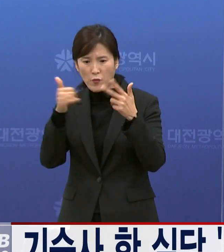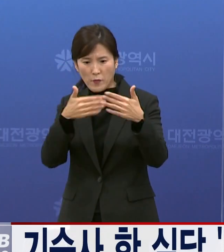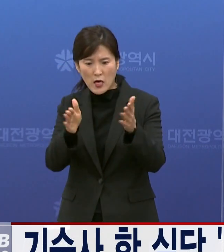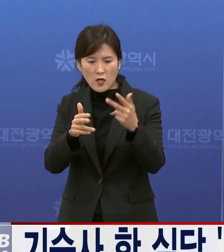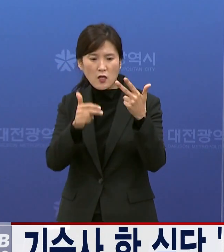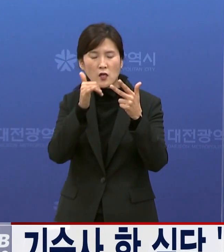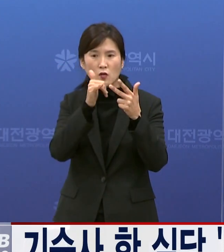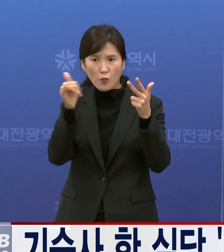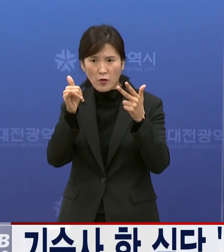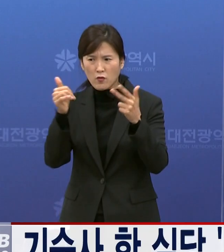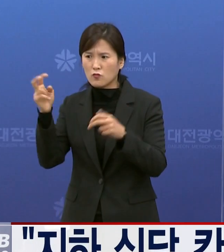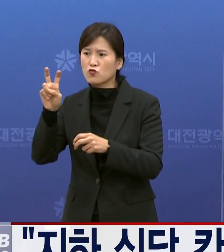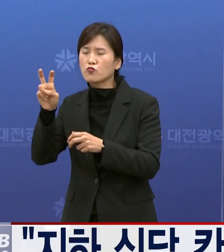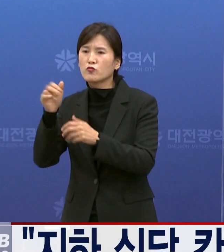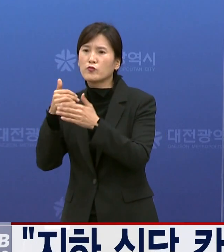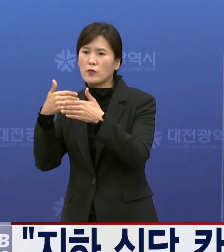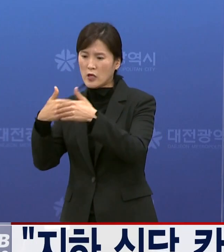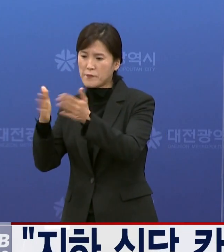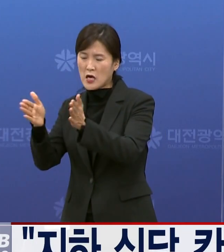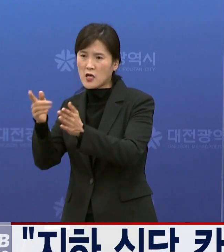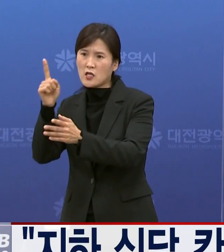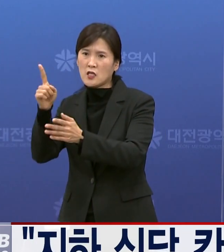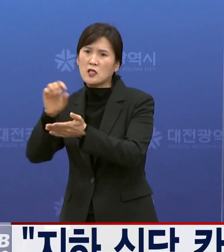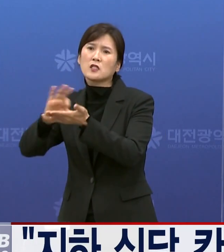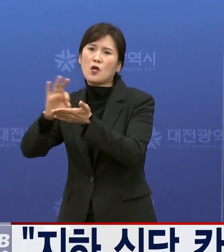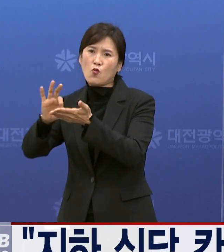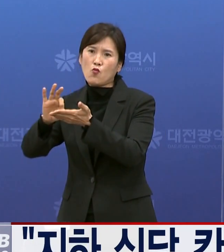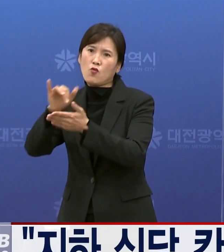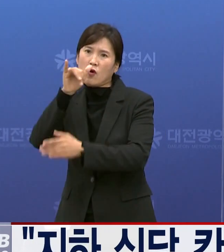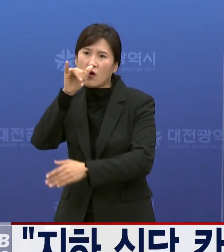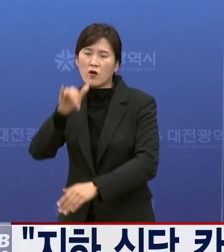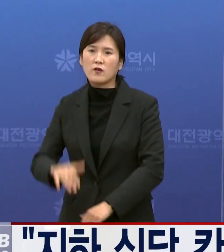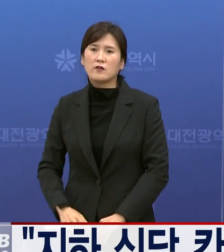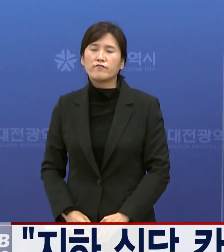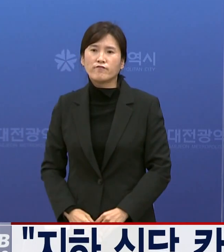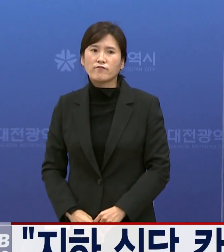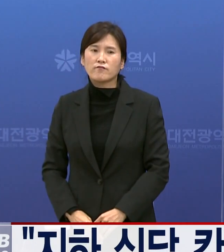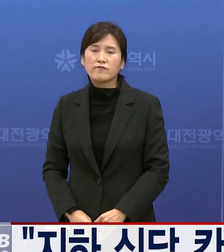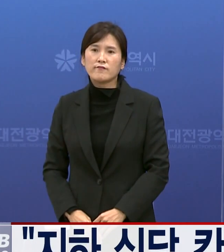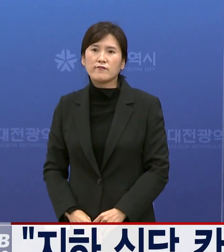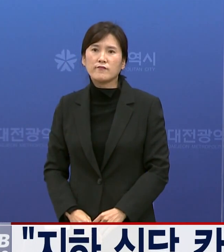많게는 20명까지 함께 사용한 것도 확인이 되었습니다.